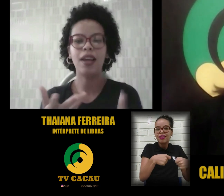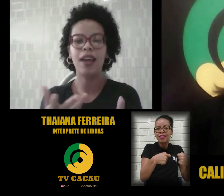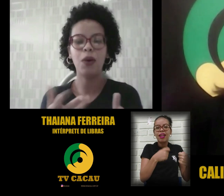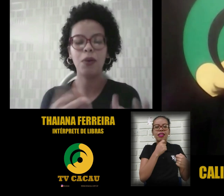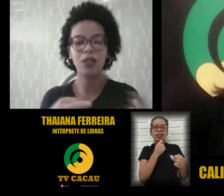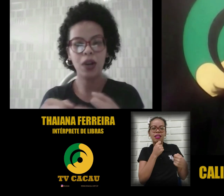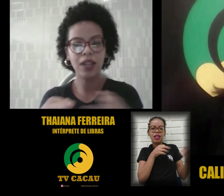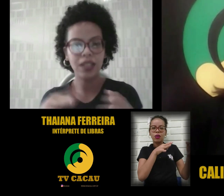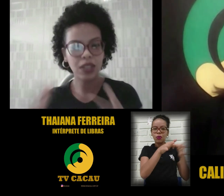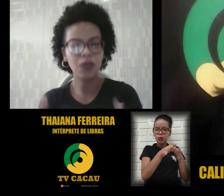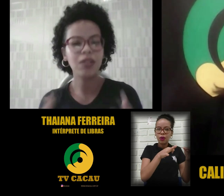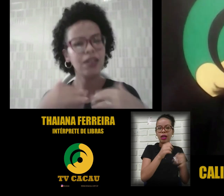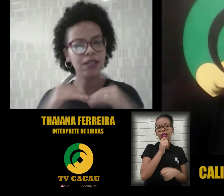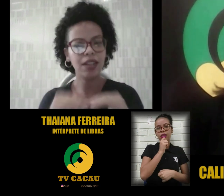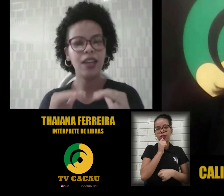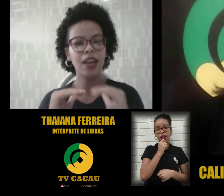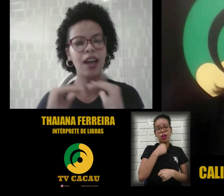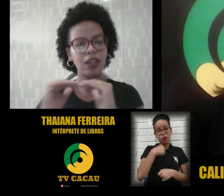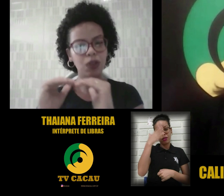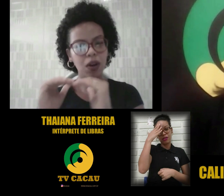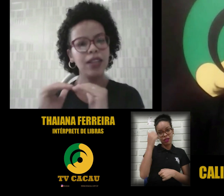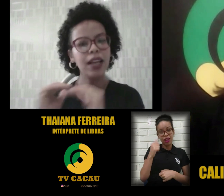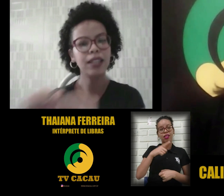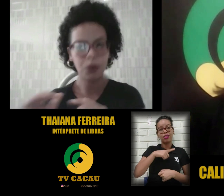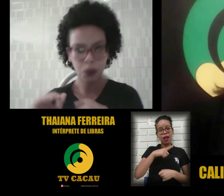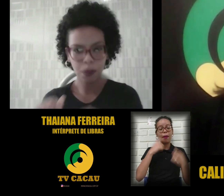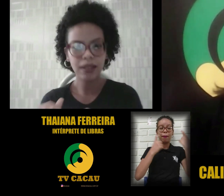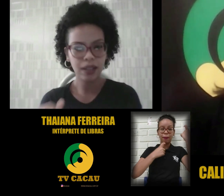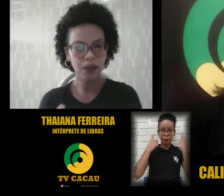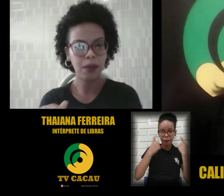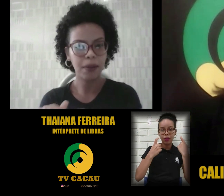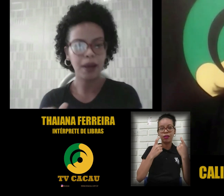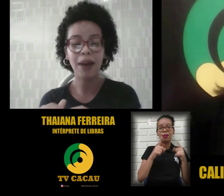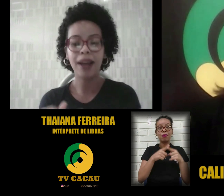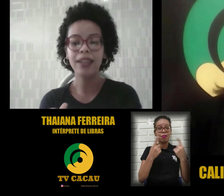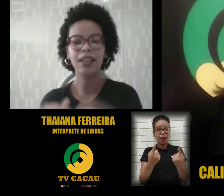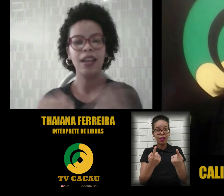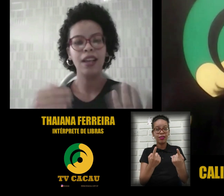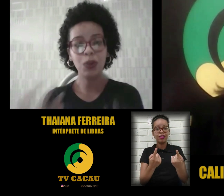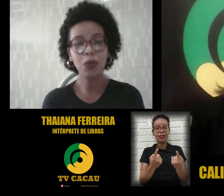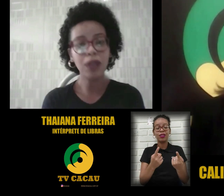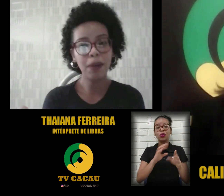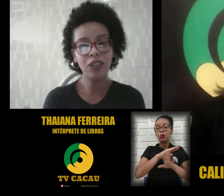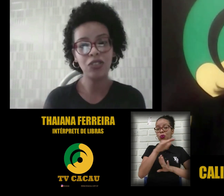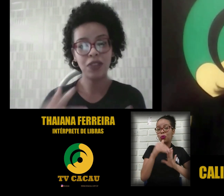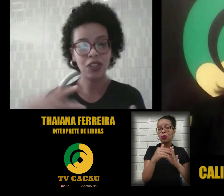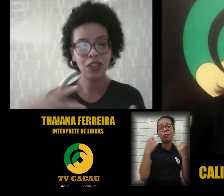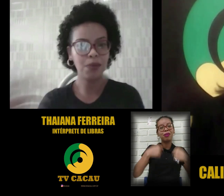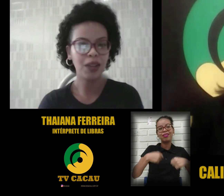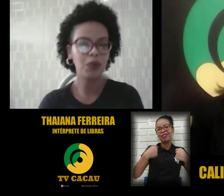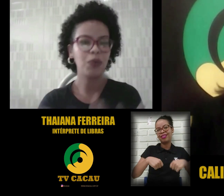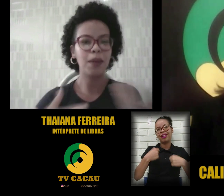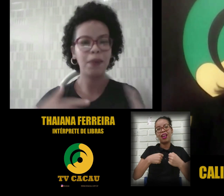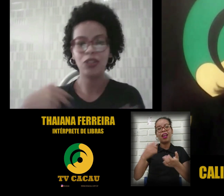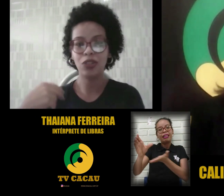organizações que eu sei que a escola tem essa preocupação também, mas tudo depende de investimento, tudo depende de